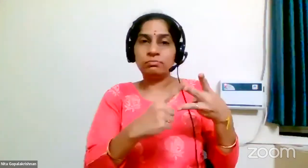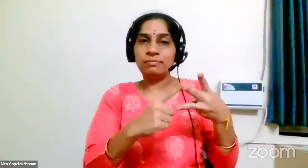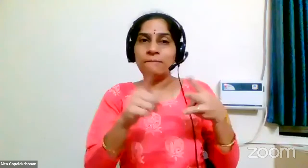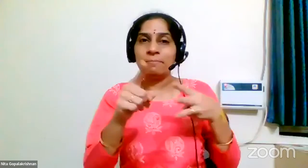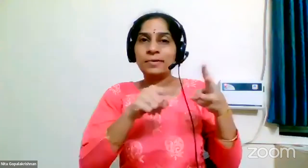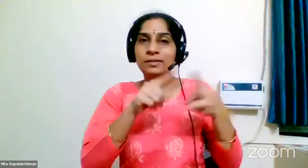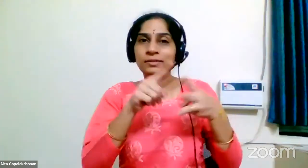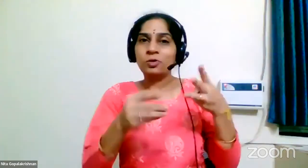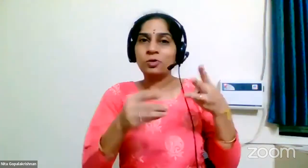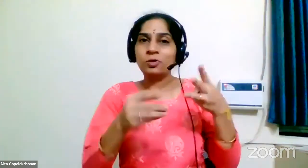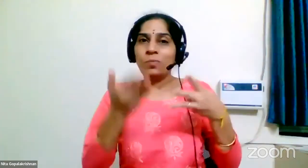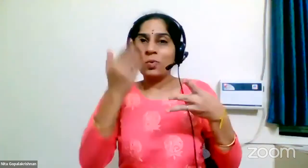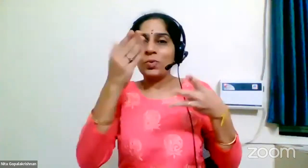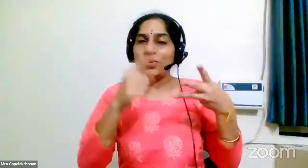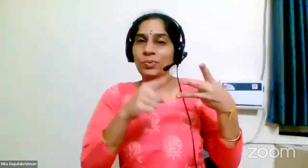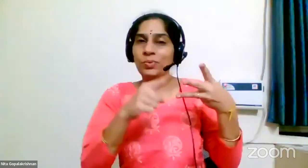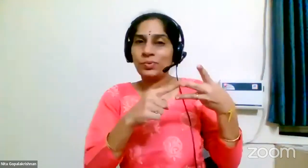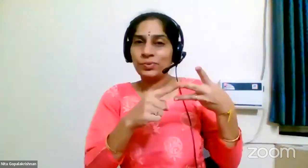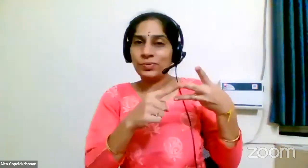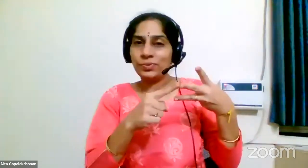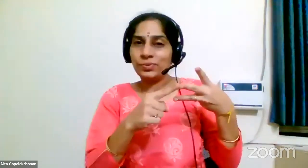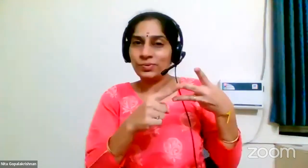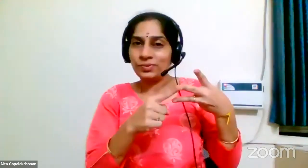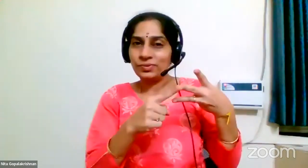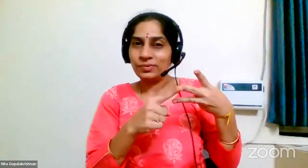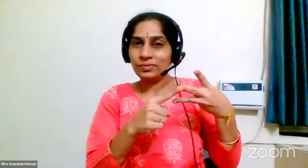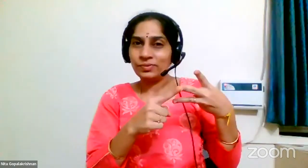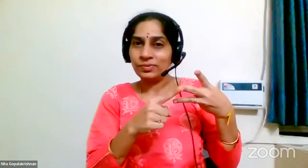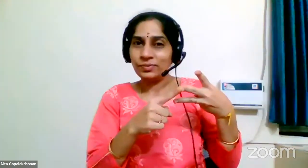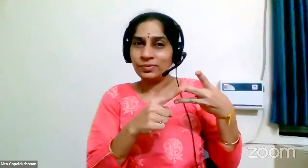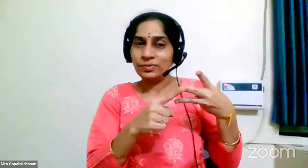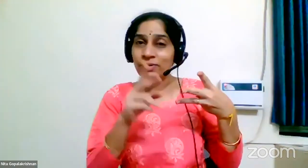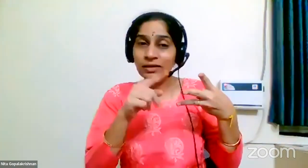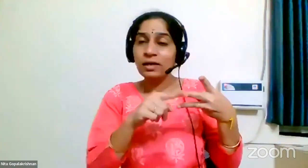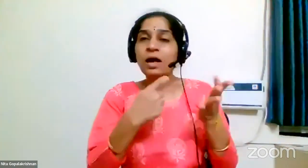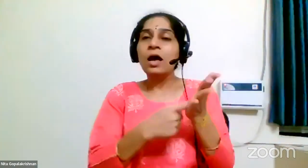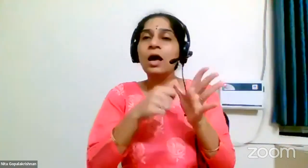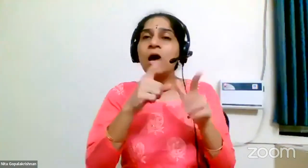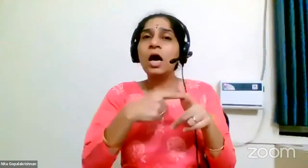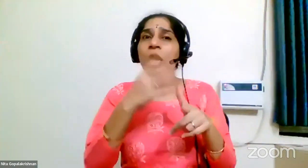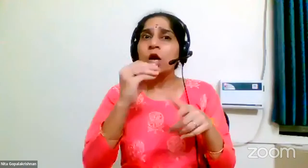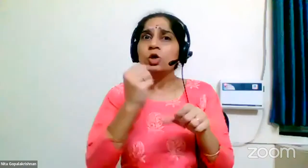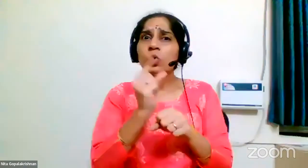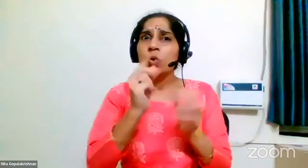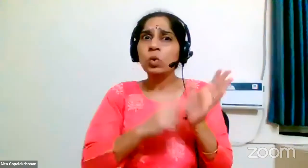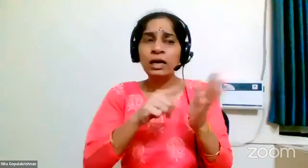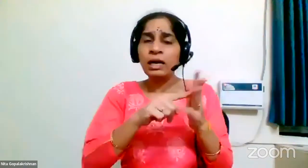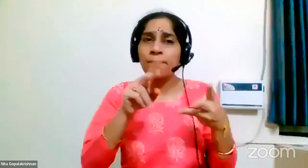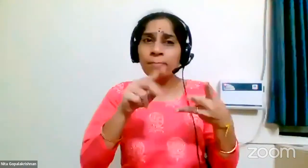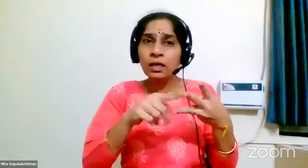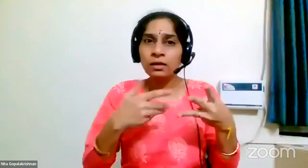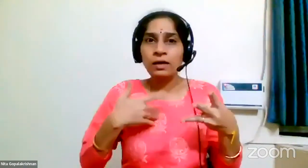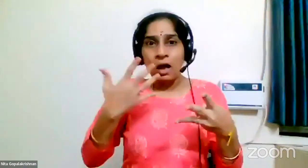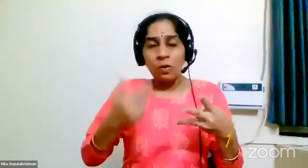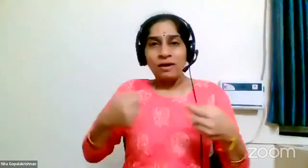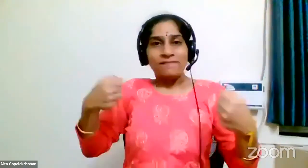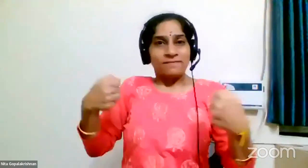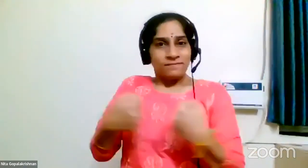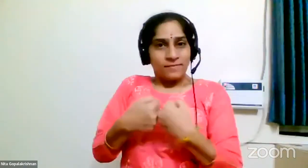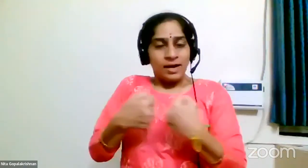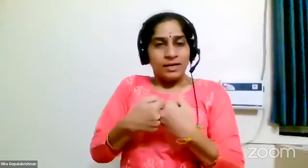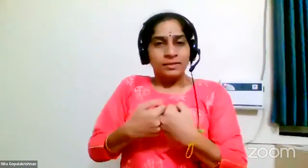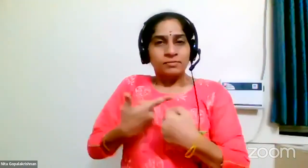क्षत्रिय पूर्ण तरीके से कैसा रहता है? हमेशा रजोगुण में रहता है, लड़ने के लिए, मारने के लिए, काटने के लिए तैयार,